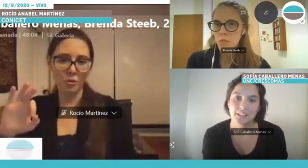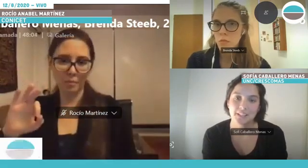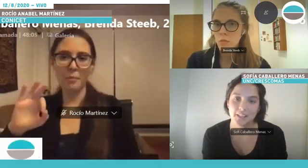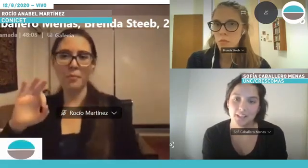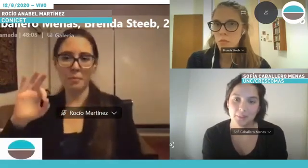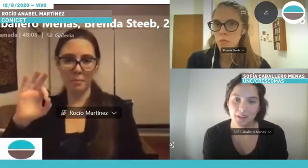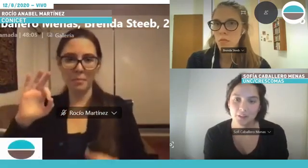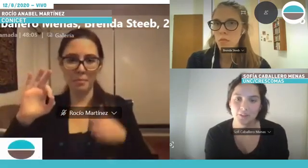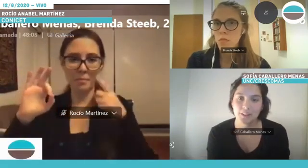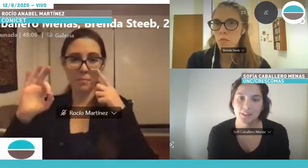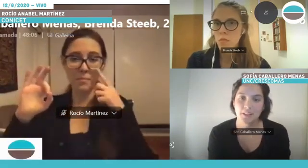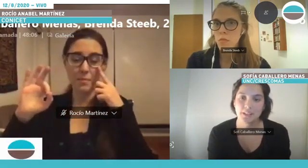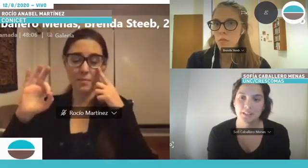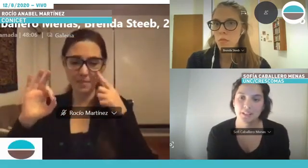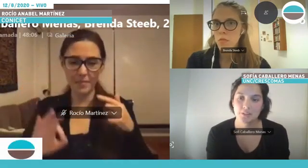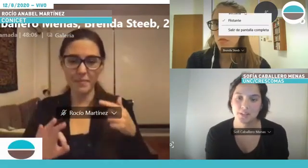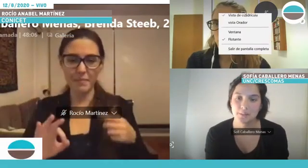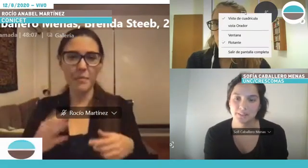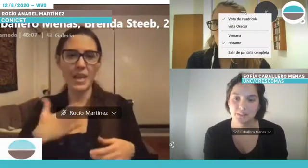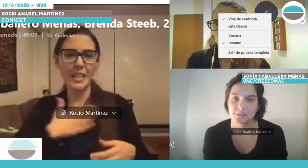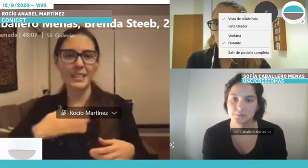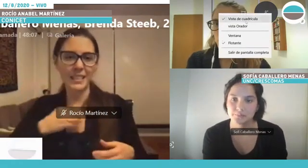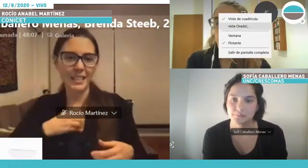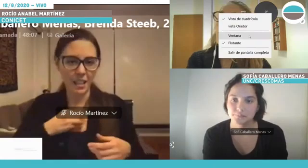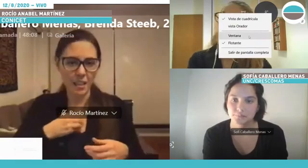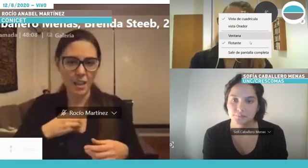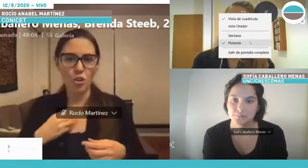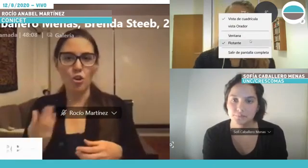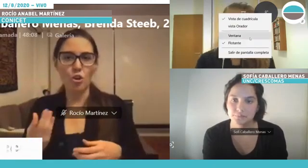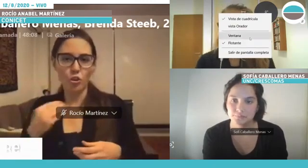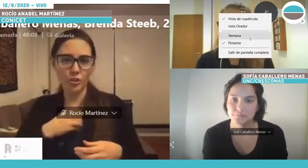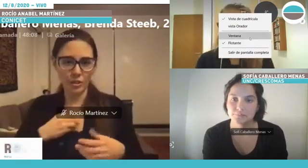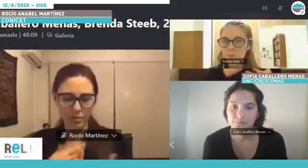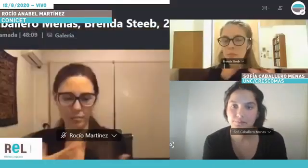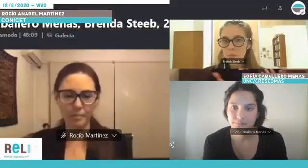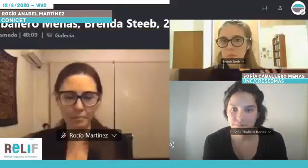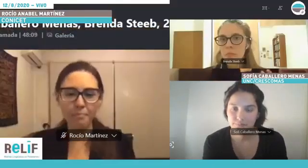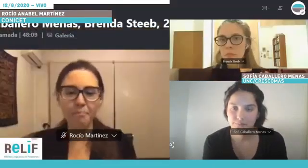es decir, verlo desde criterios semánticos. Ok.